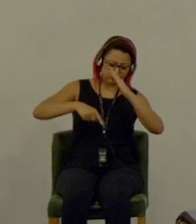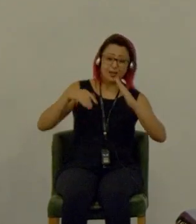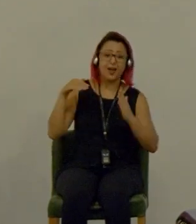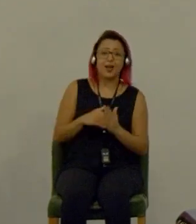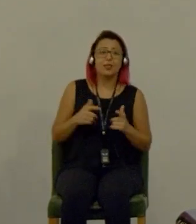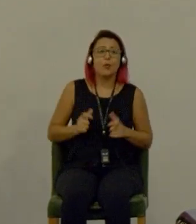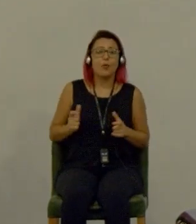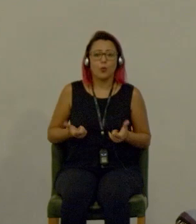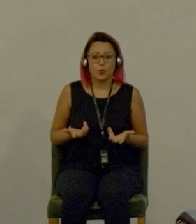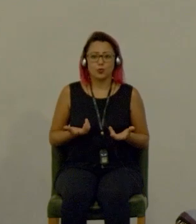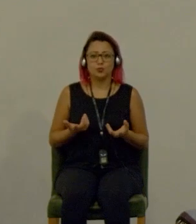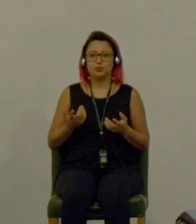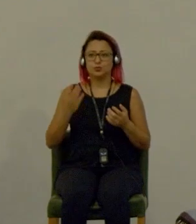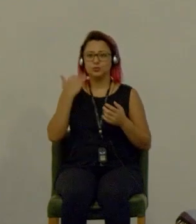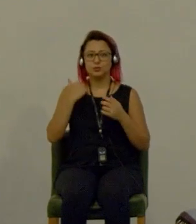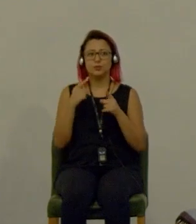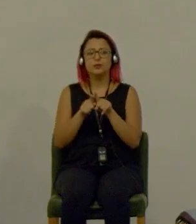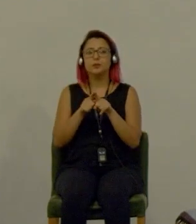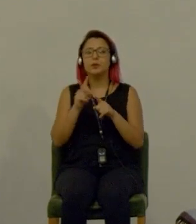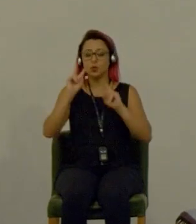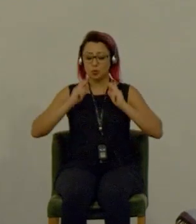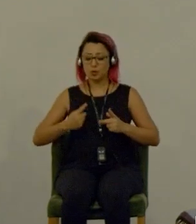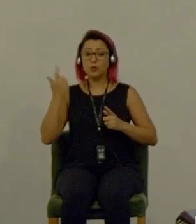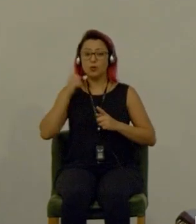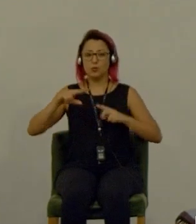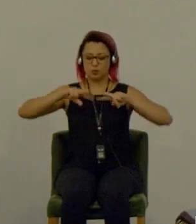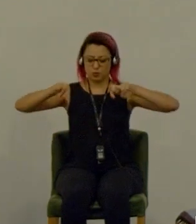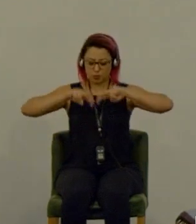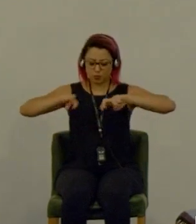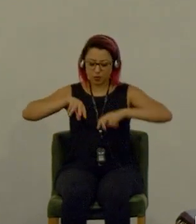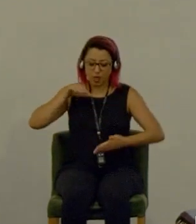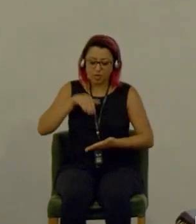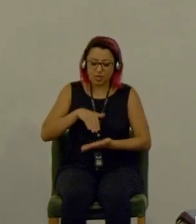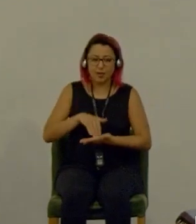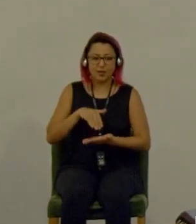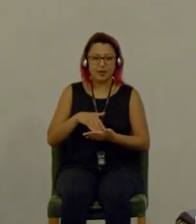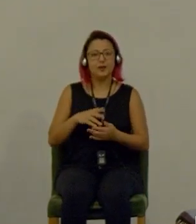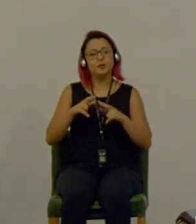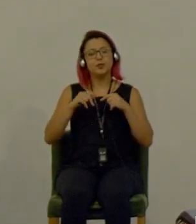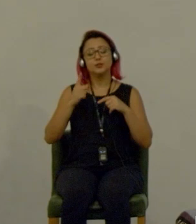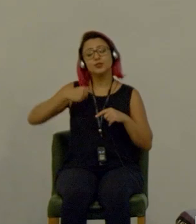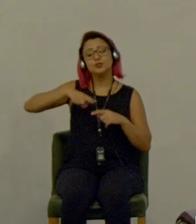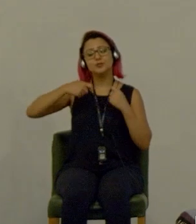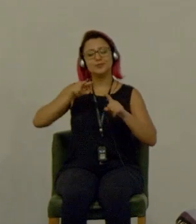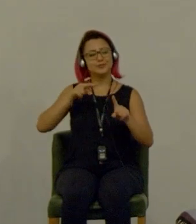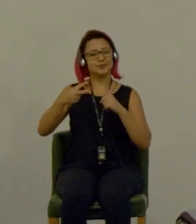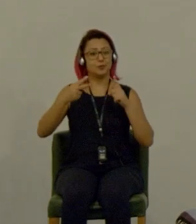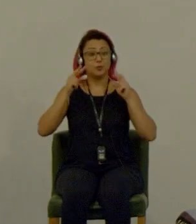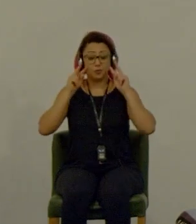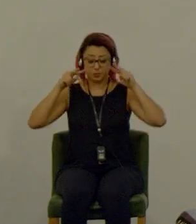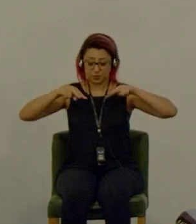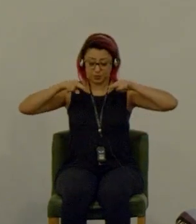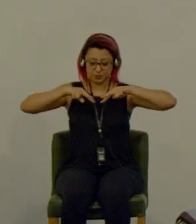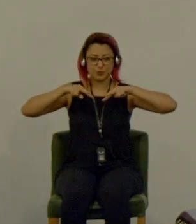sols. Voilà donc une de nos lentilles, le sol. Je vais beaucoup plus vite sur les autres et on pourra y revenir après dans la discussion si vous voulez.